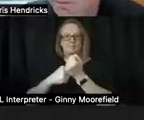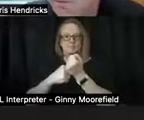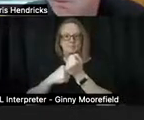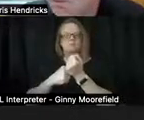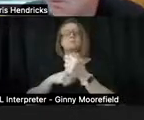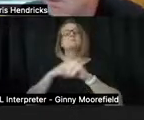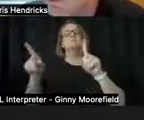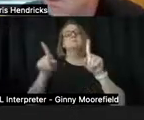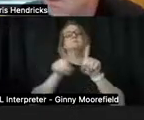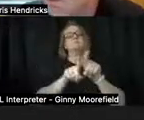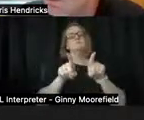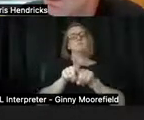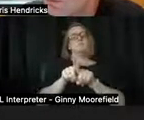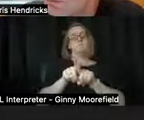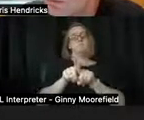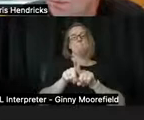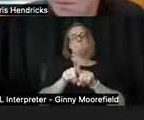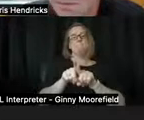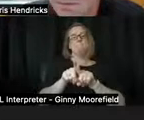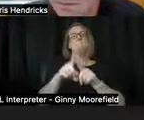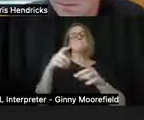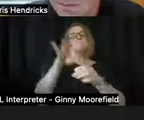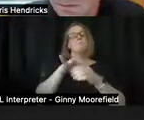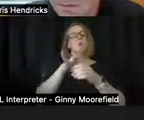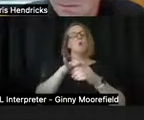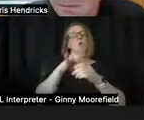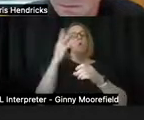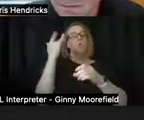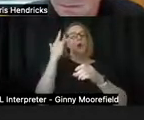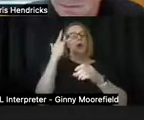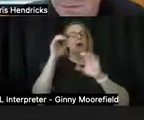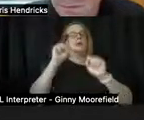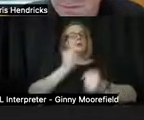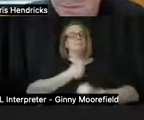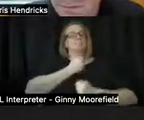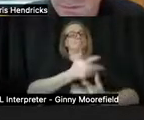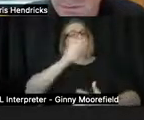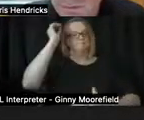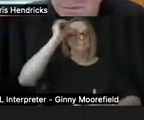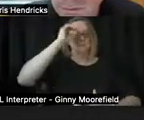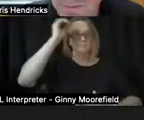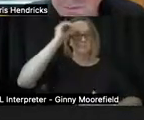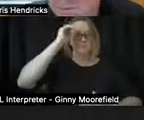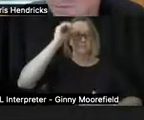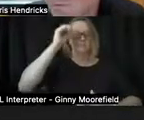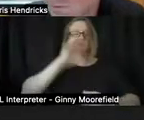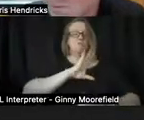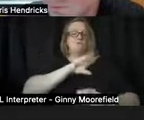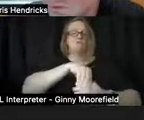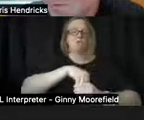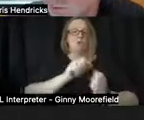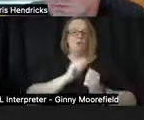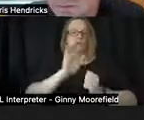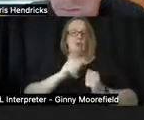nuestra la defensa de nuestros propios derechos de nuestra intercesión pero también tenemos el derecho de expresar nuestras opiniones y participar en este